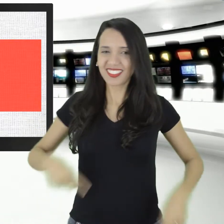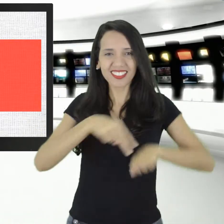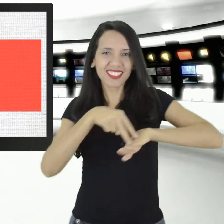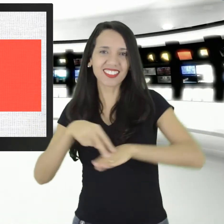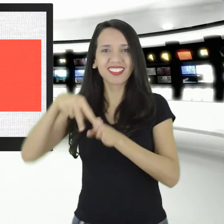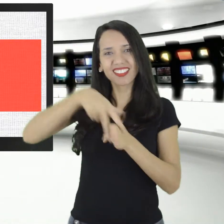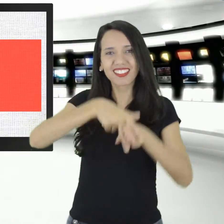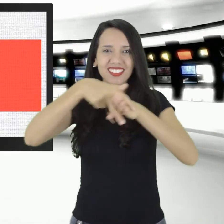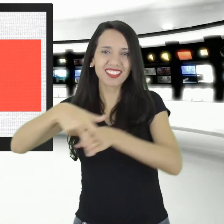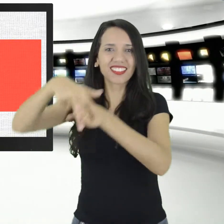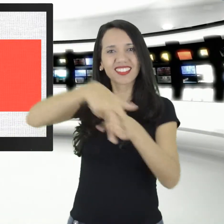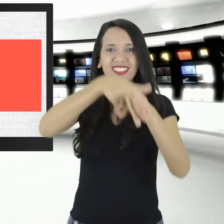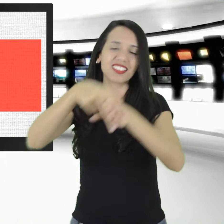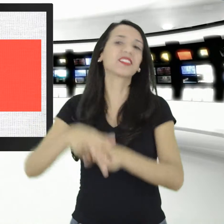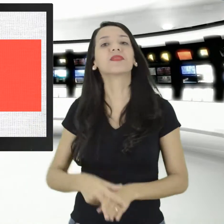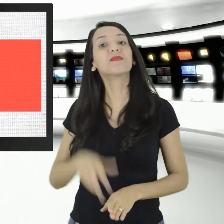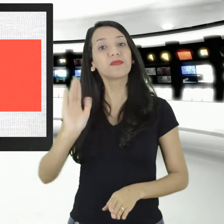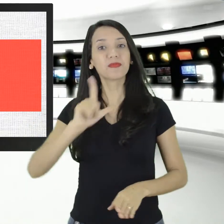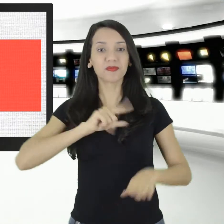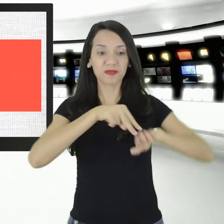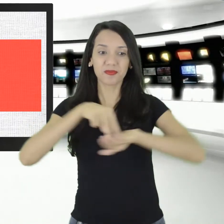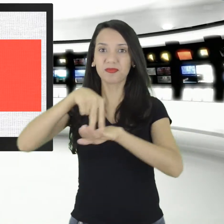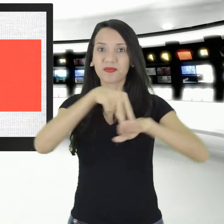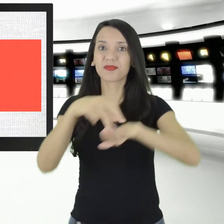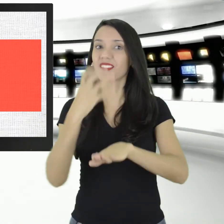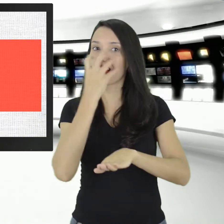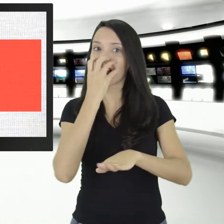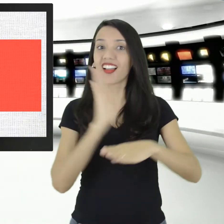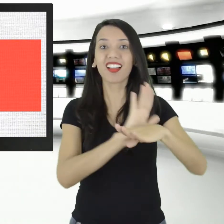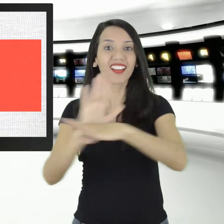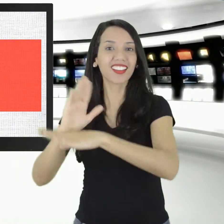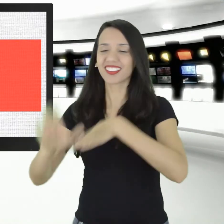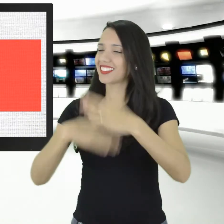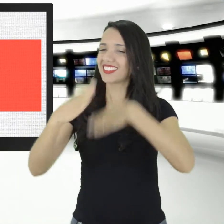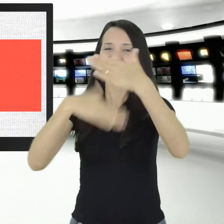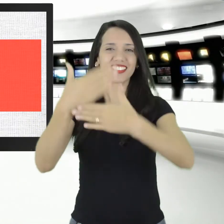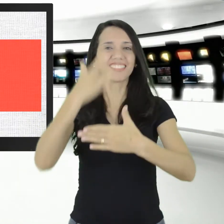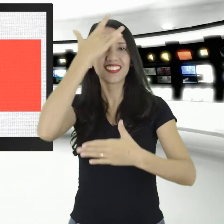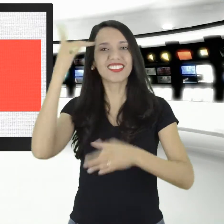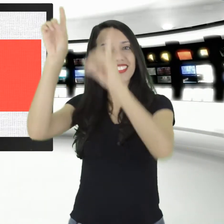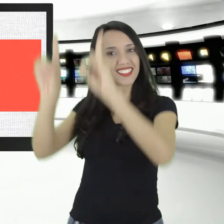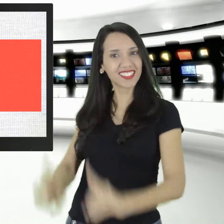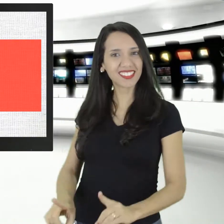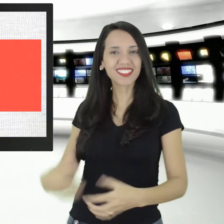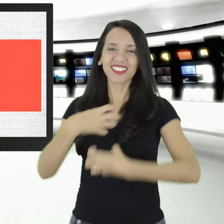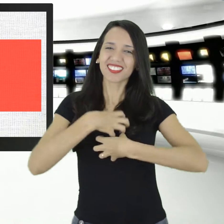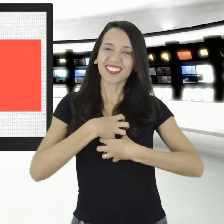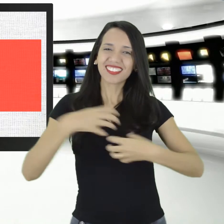e no surf já existe uma cadelinha que está ajudando no desenvolvimento de muitos pcds através